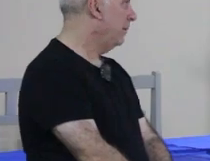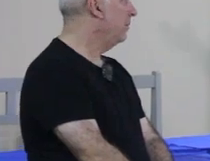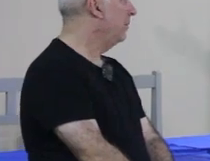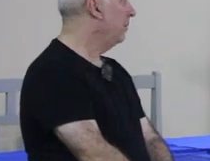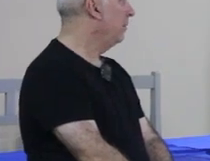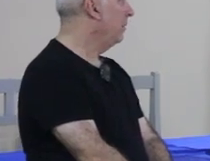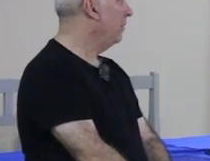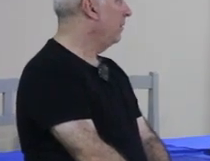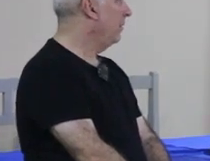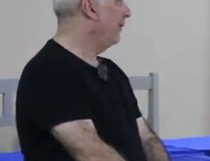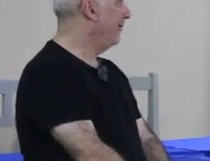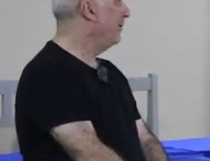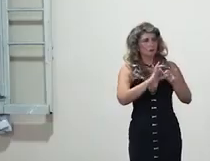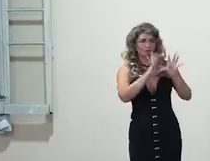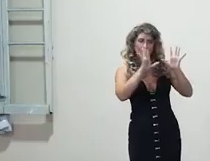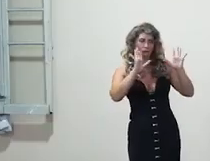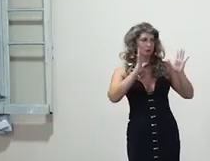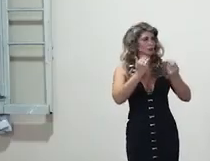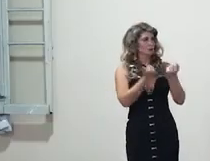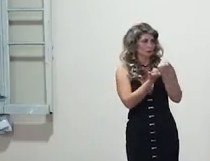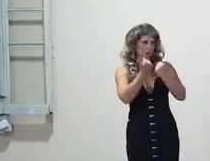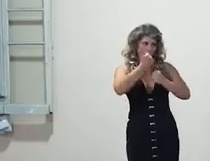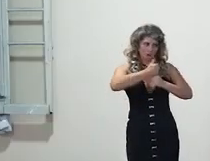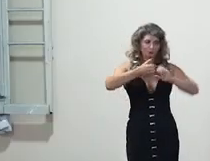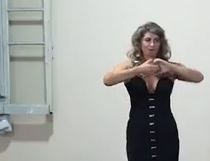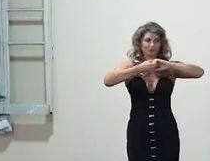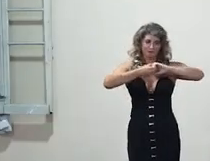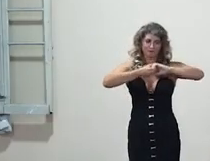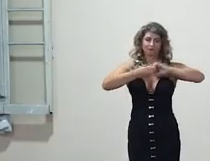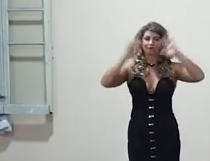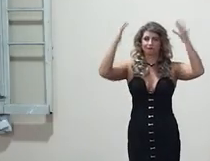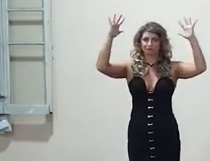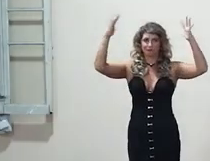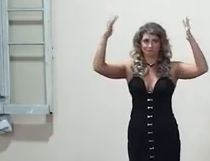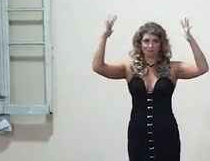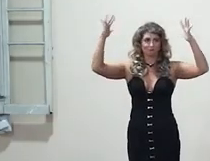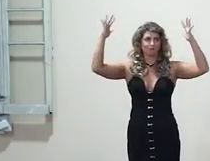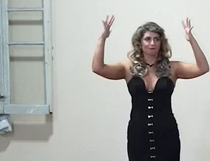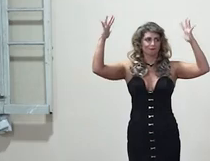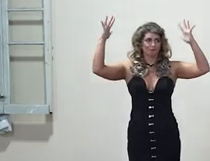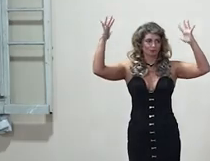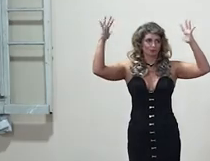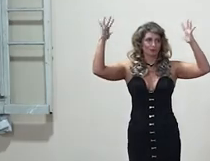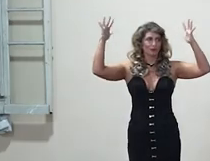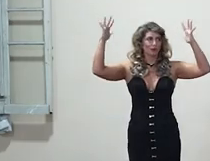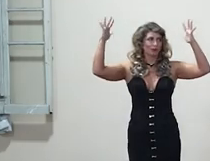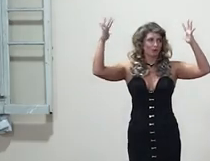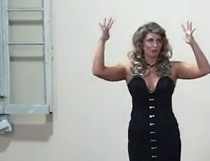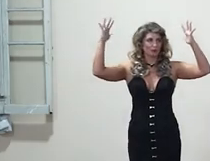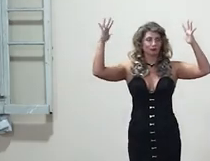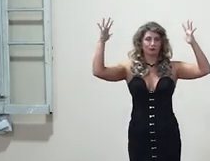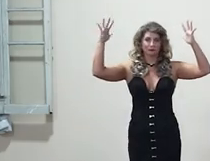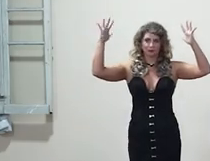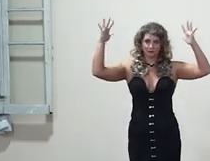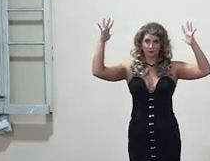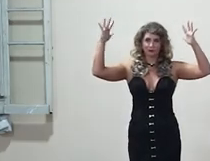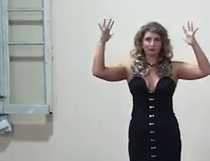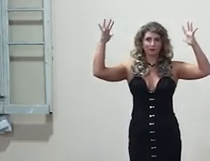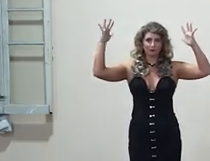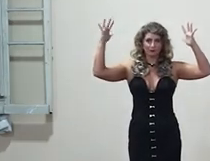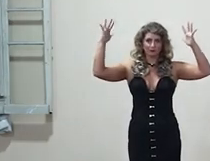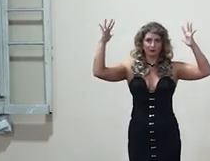da minha experiência, conte comigo, tá? Parabéns. Muito bem. Muito bem. Vejam